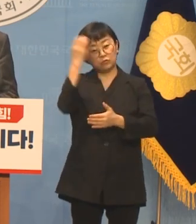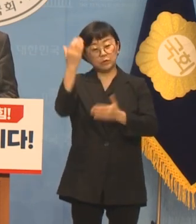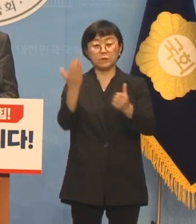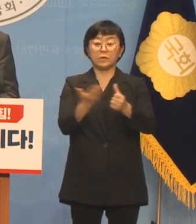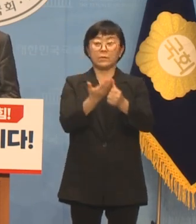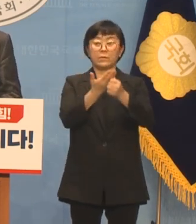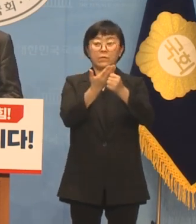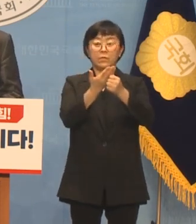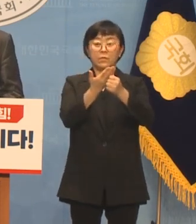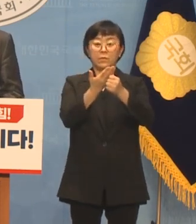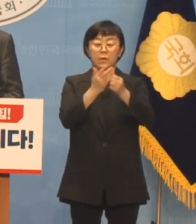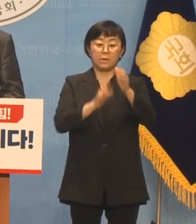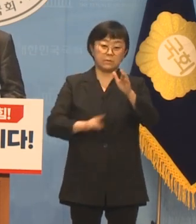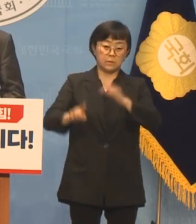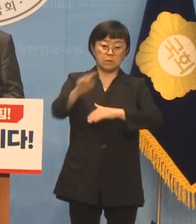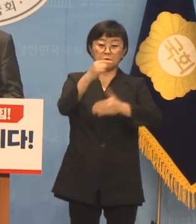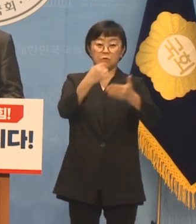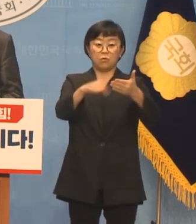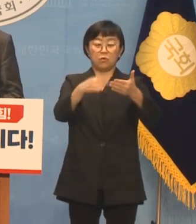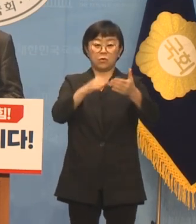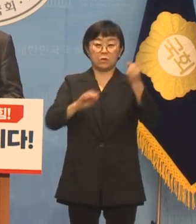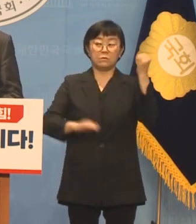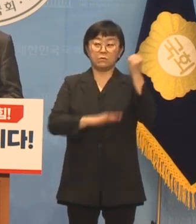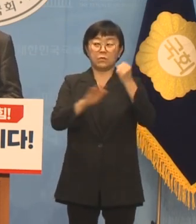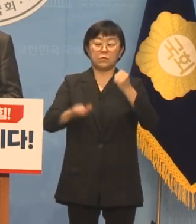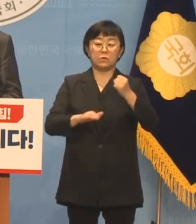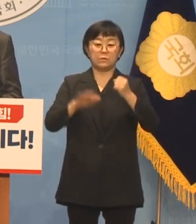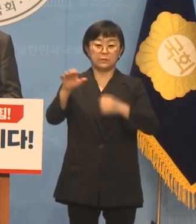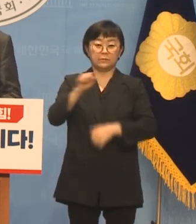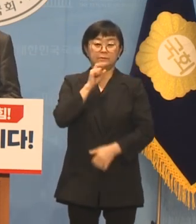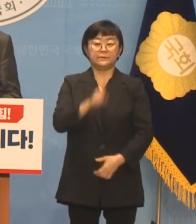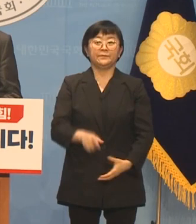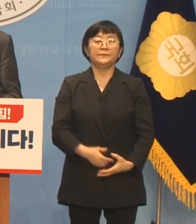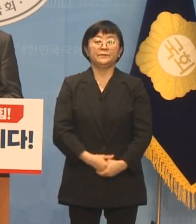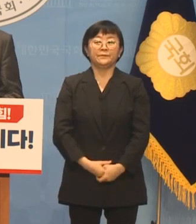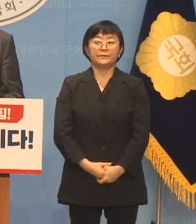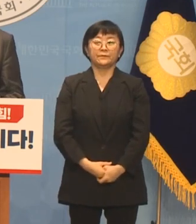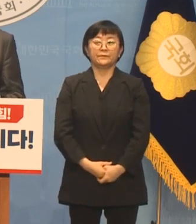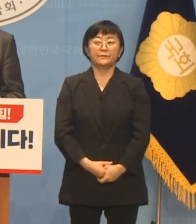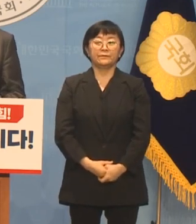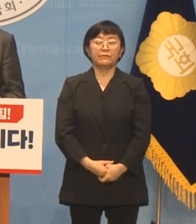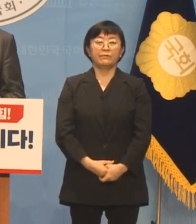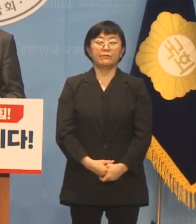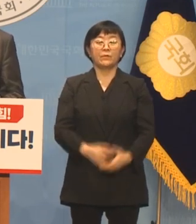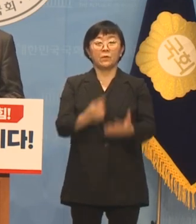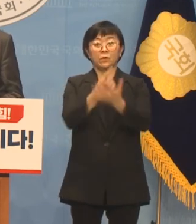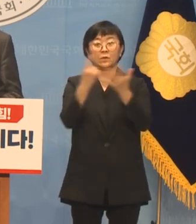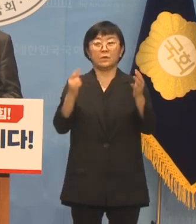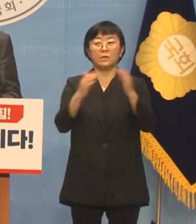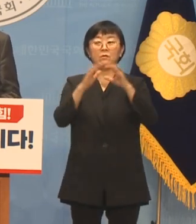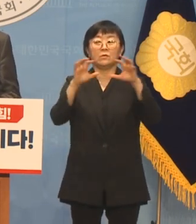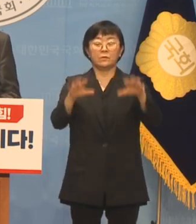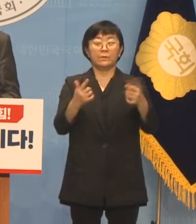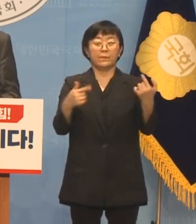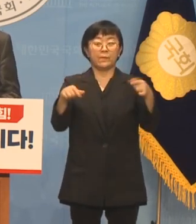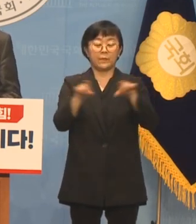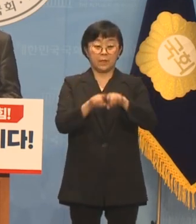키우는 선진 교육 인프라를 확충하겠습니다. 소외된 이웃과 함께